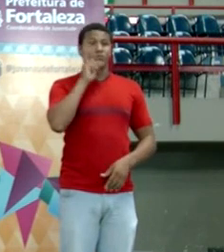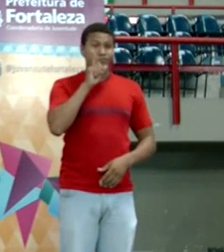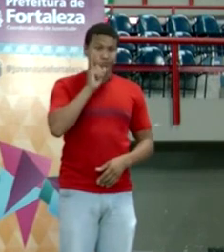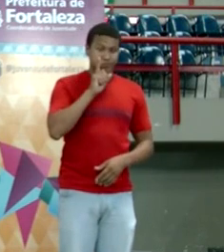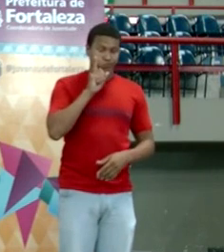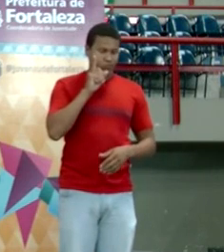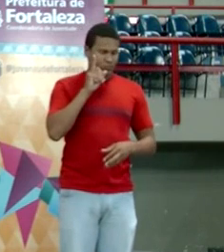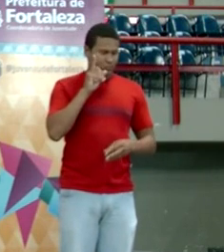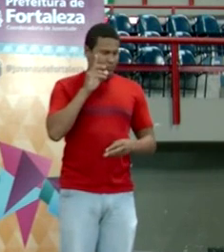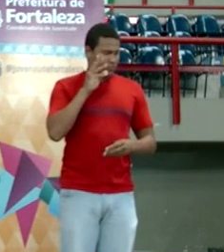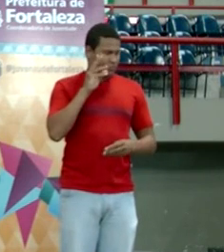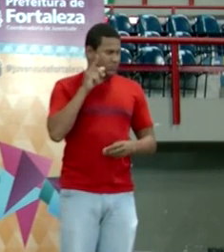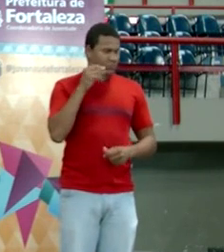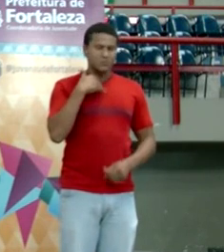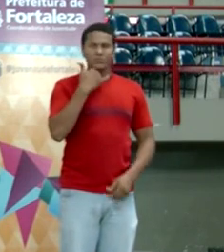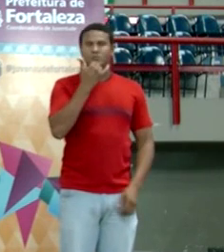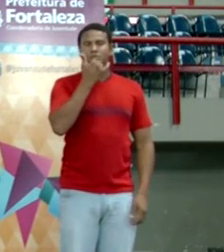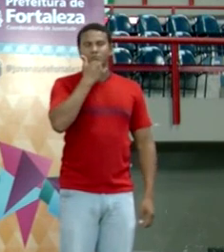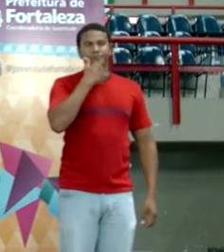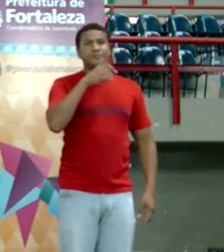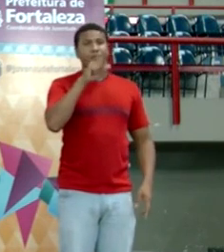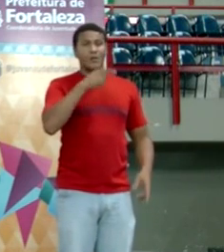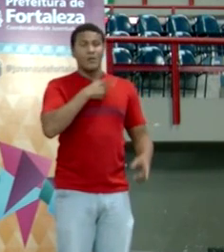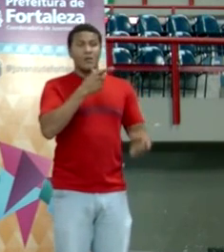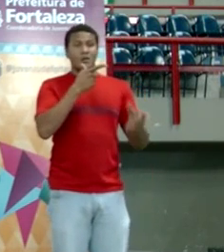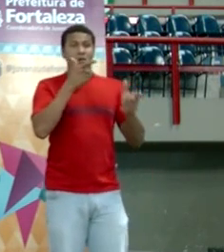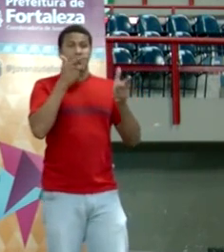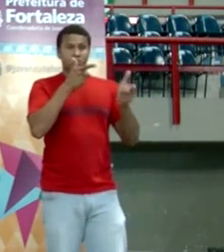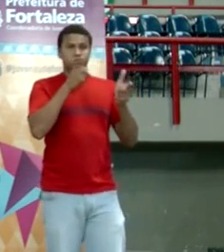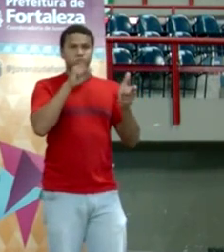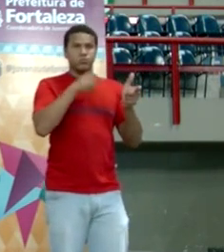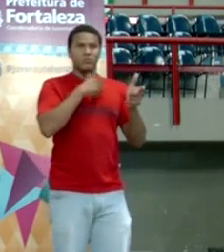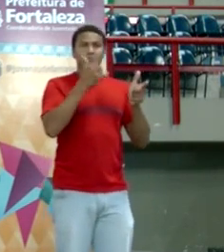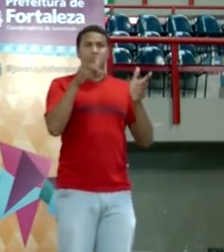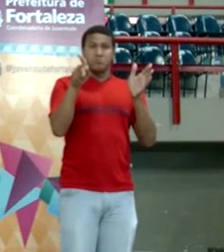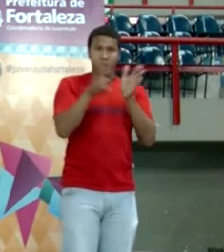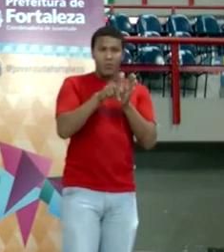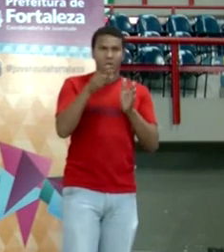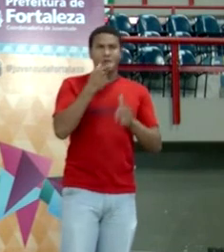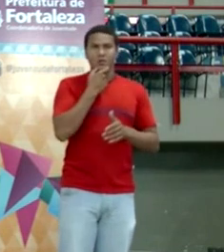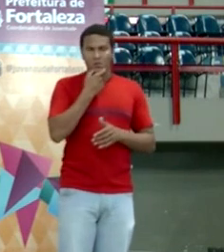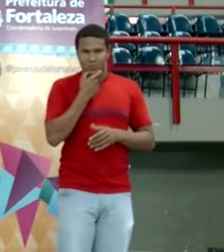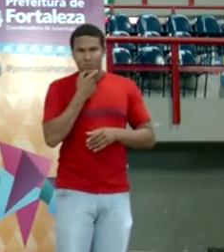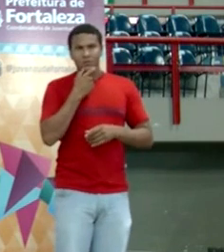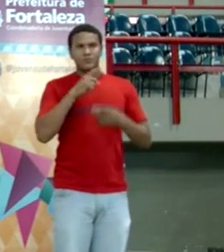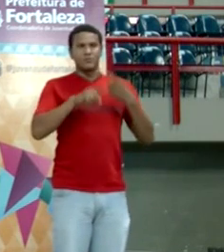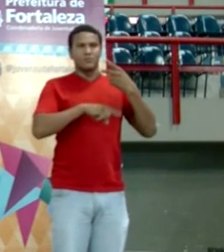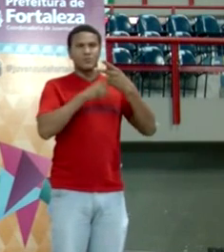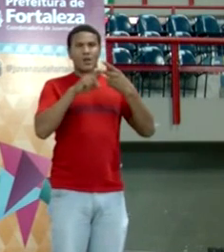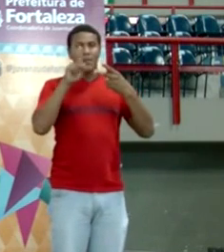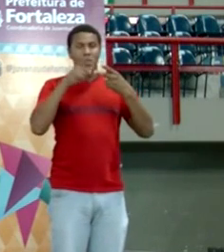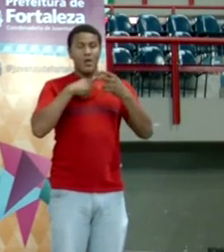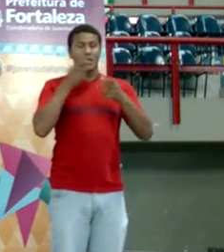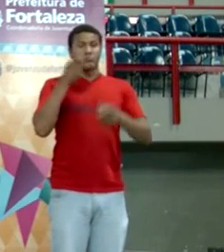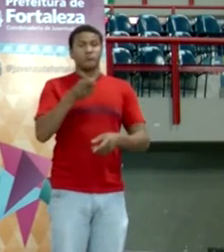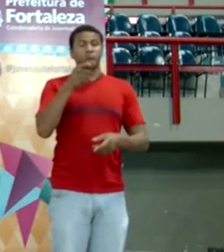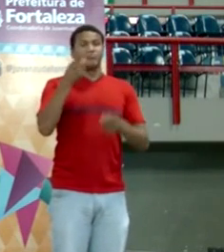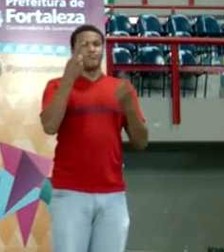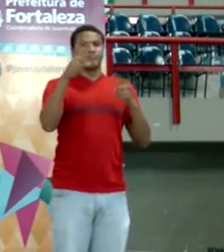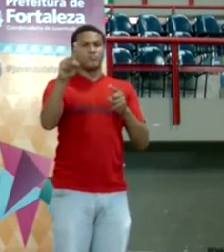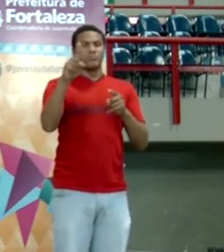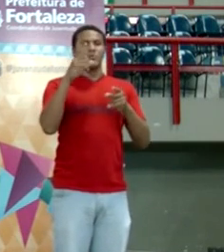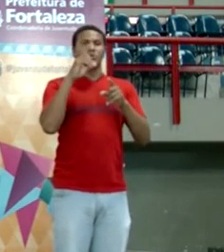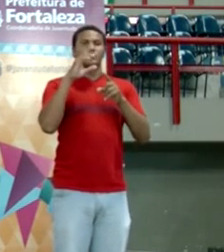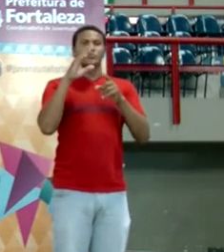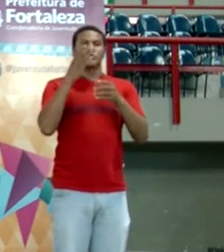ao regime socialista, tá bom? Item B. Ela conduziu a política doméstica